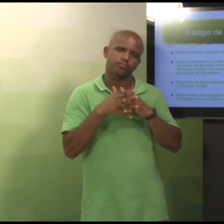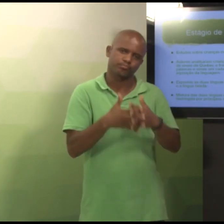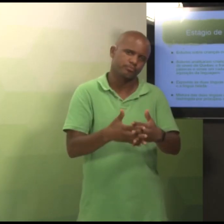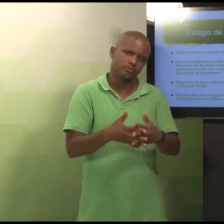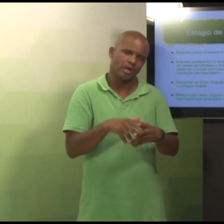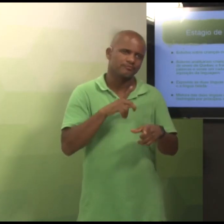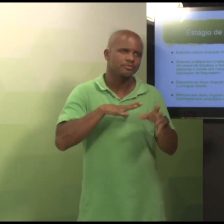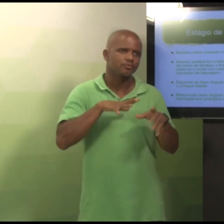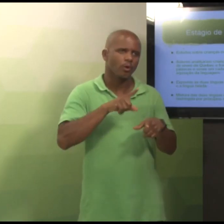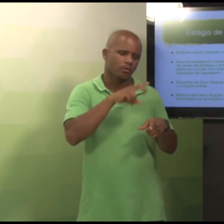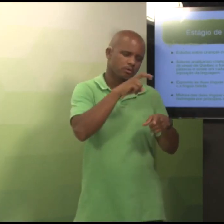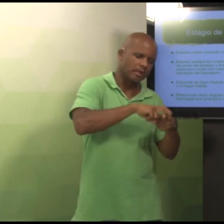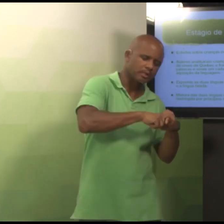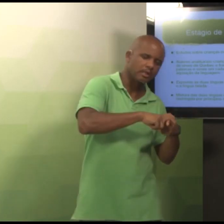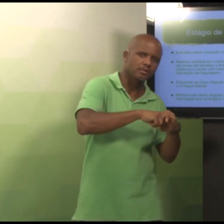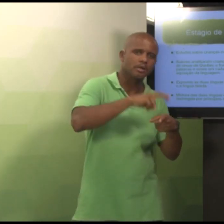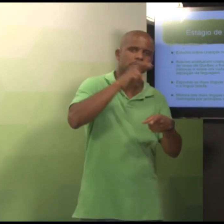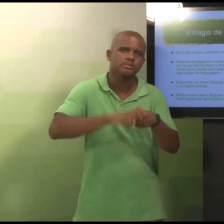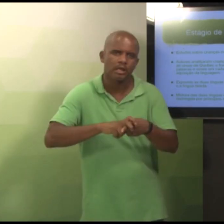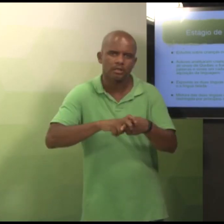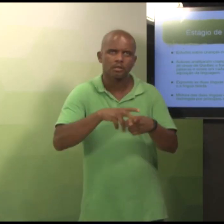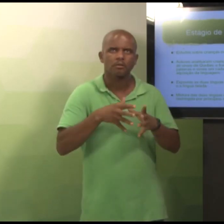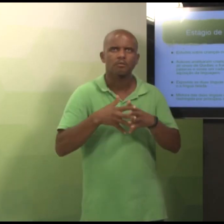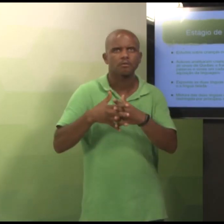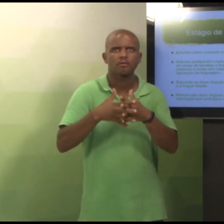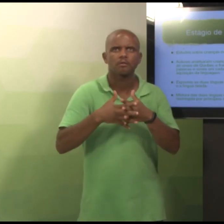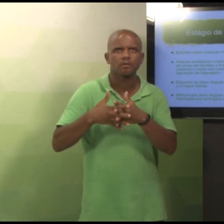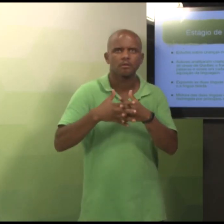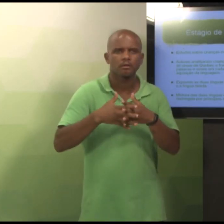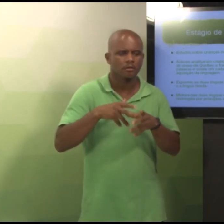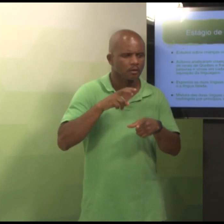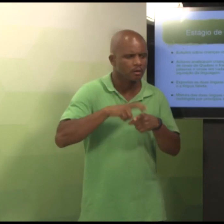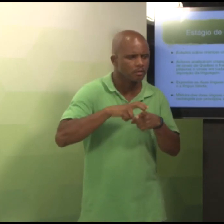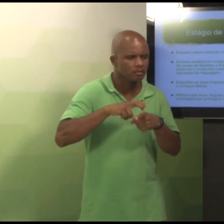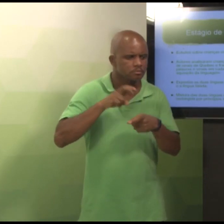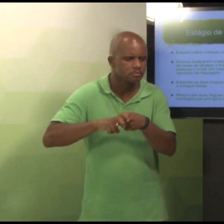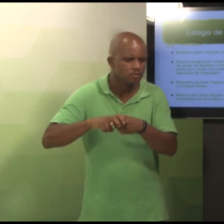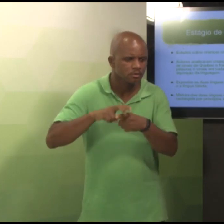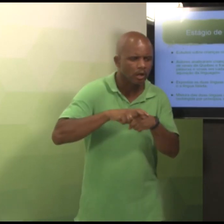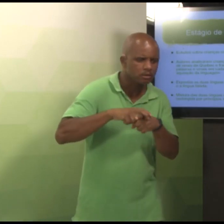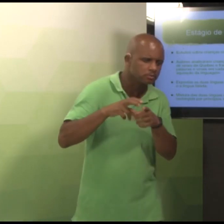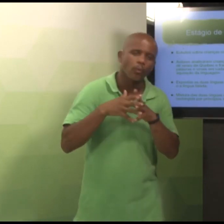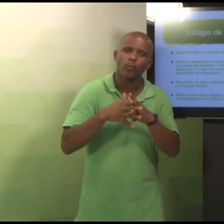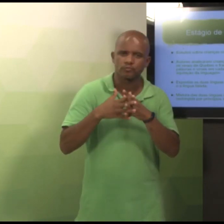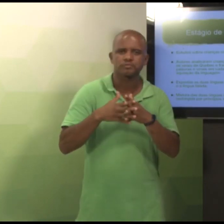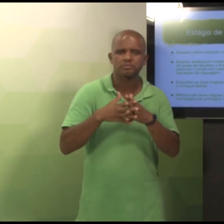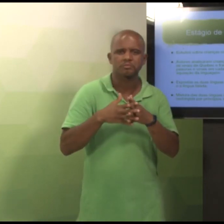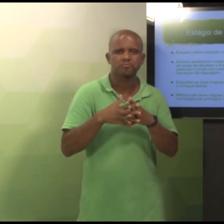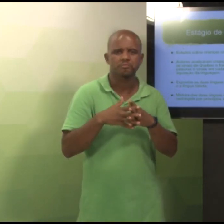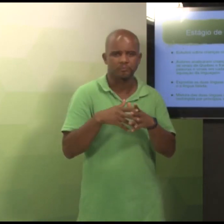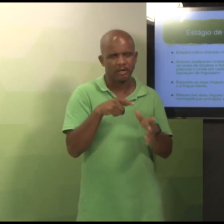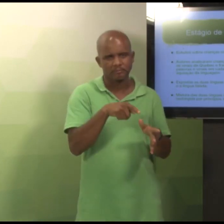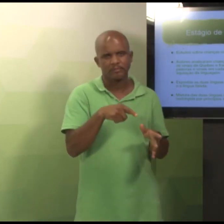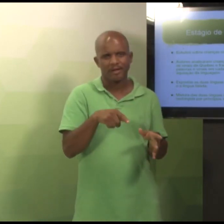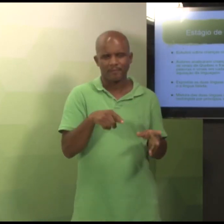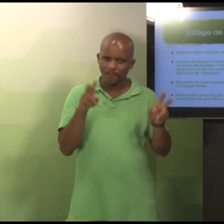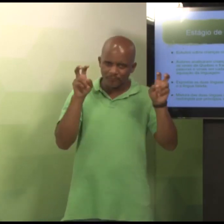que é ouvinte e seus pais são surdos, pode gerar um certo conflito no significado de banco,